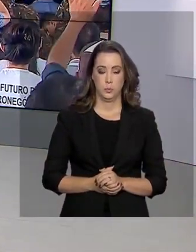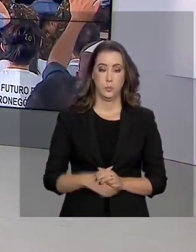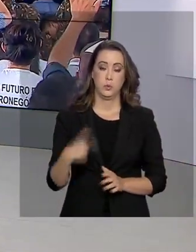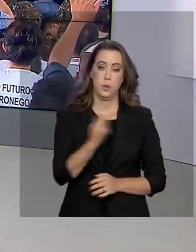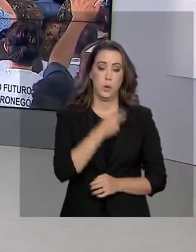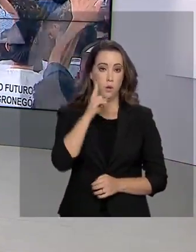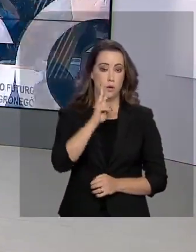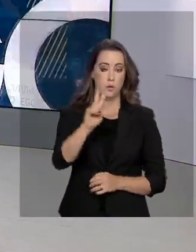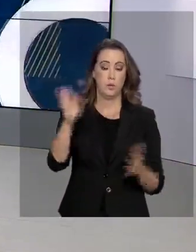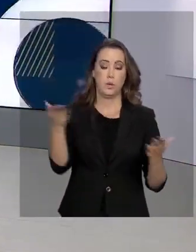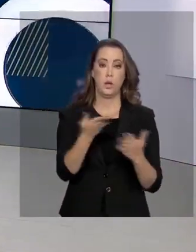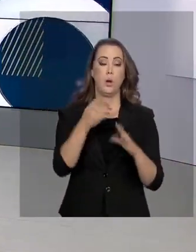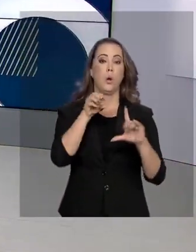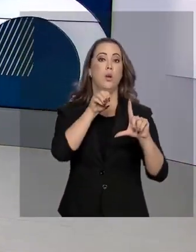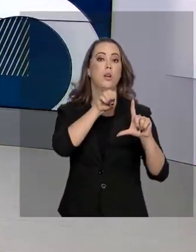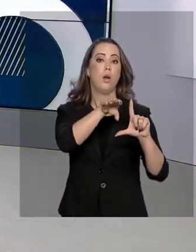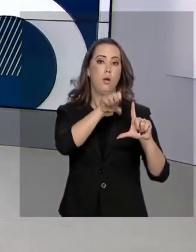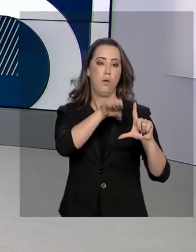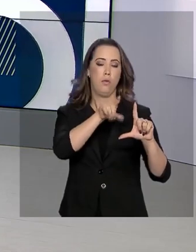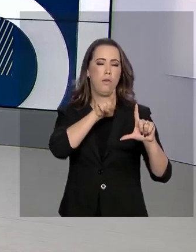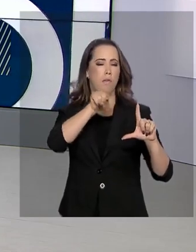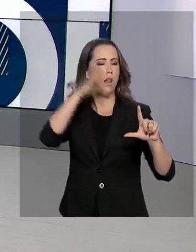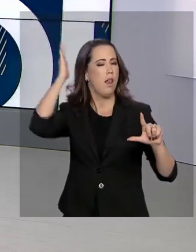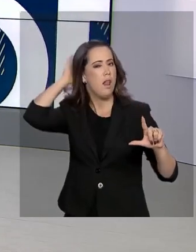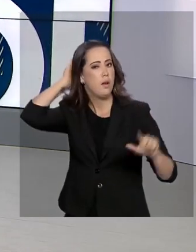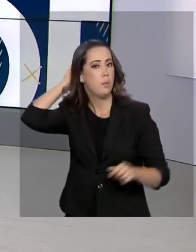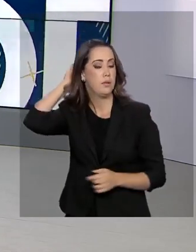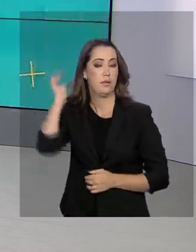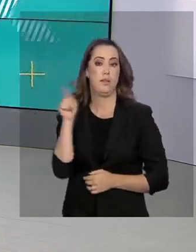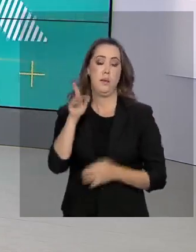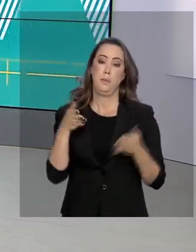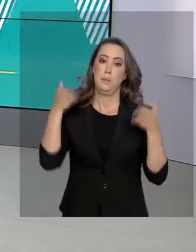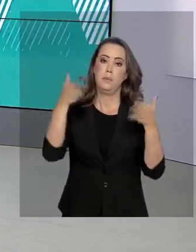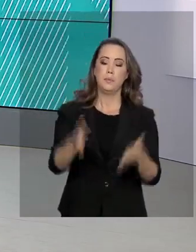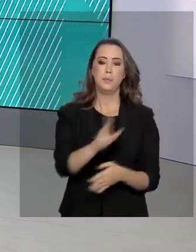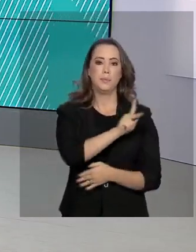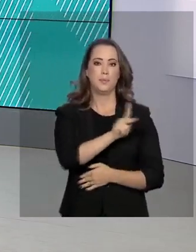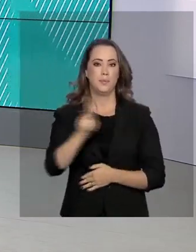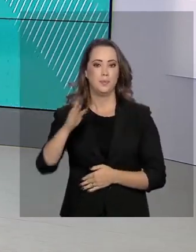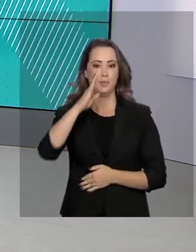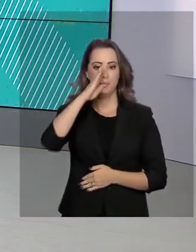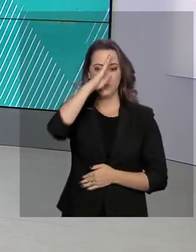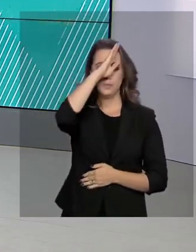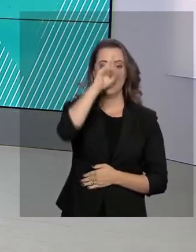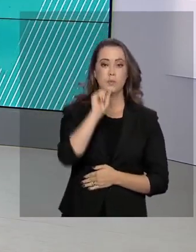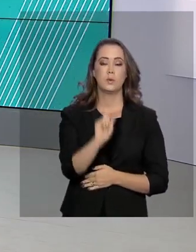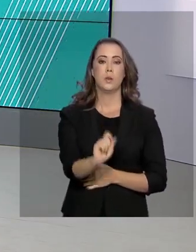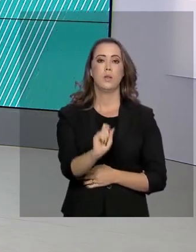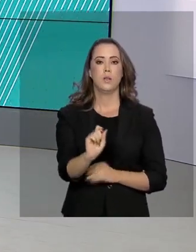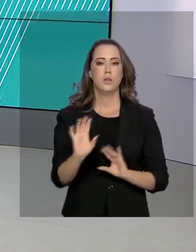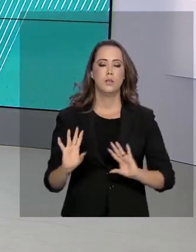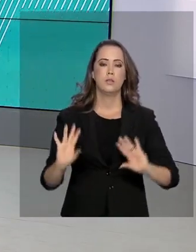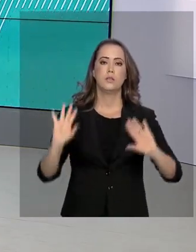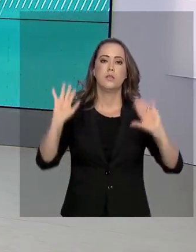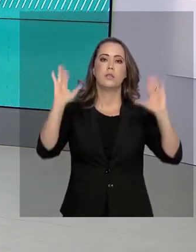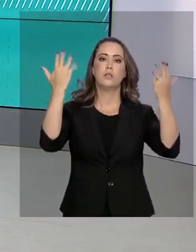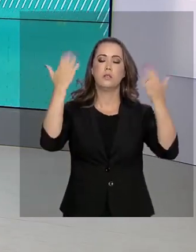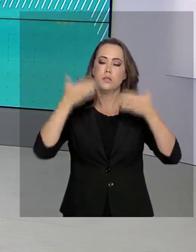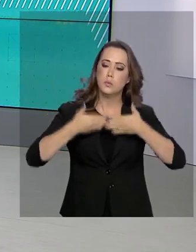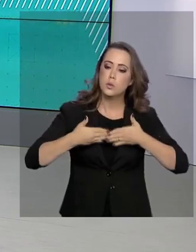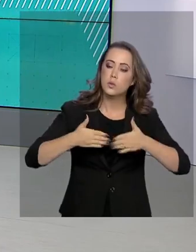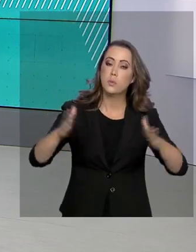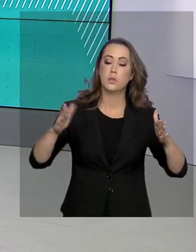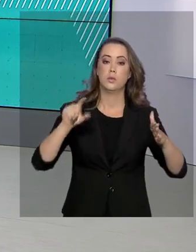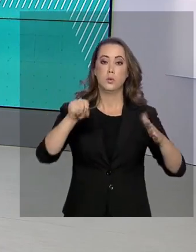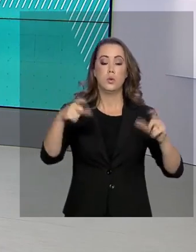Nós acompanhamos ao vivo da cidade de Miritituba, no Pará, a participação do presidente Jair Bolsonaro na solenidade de